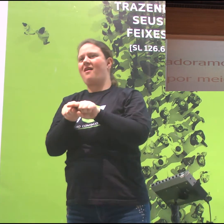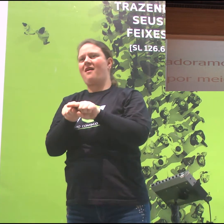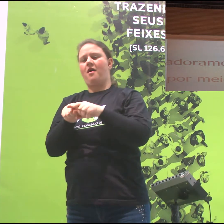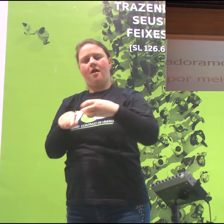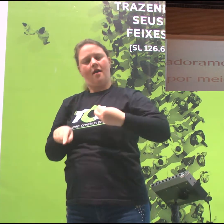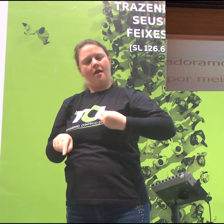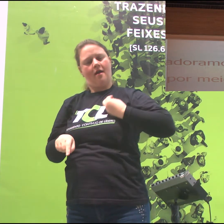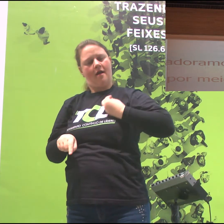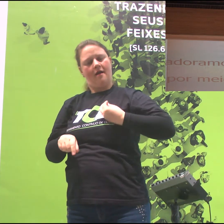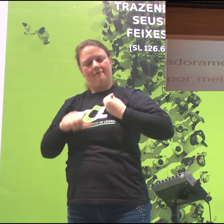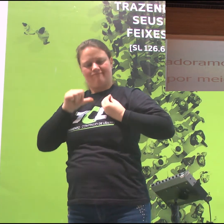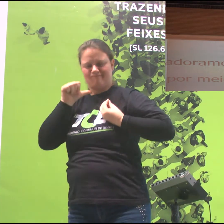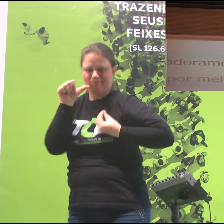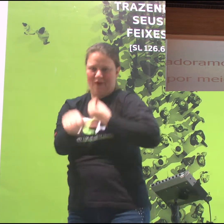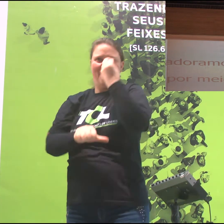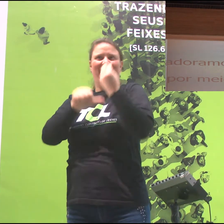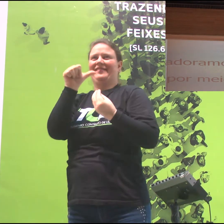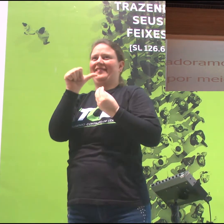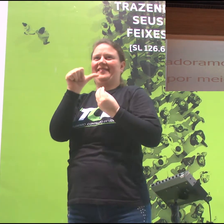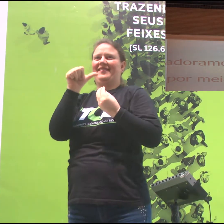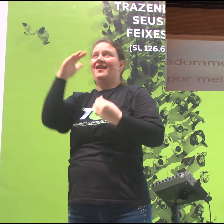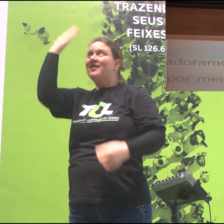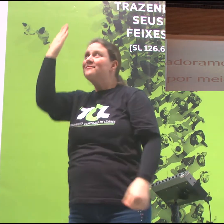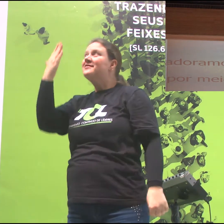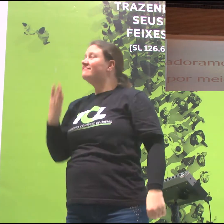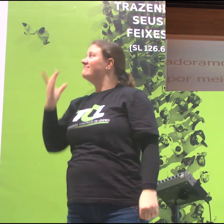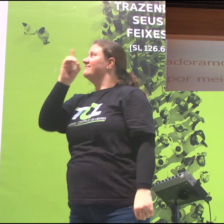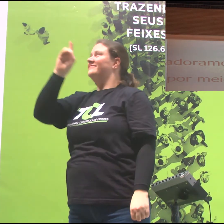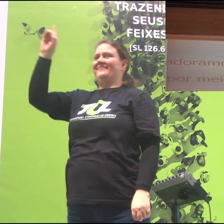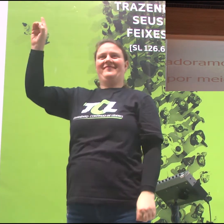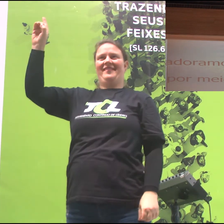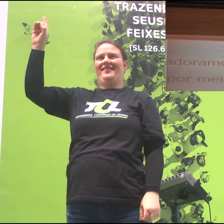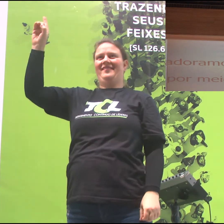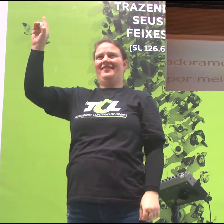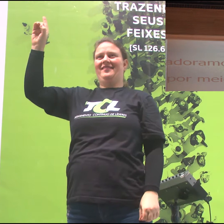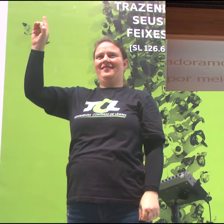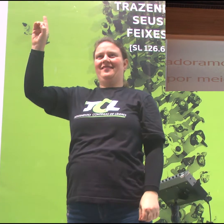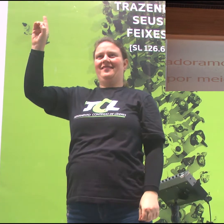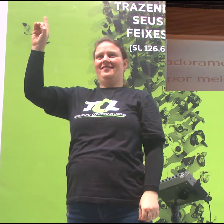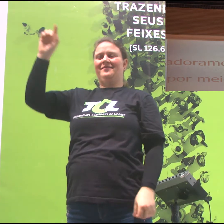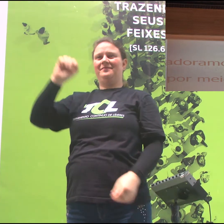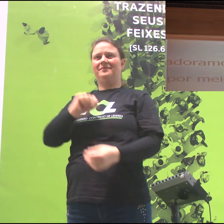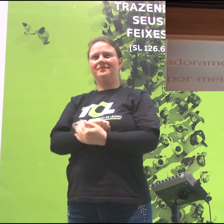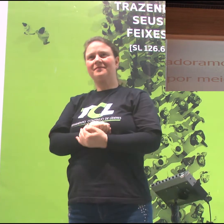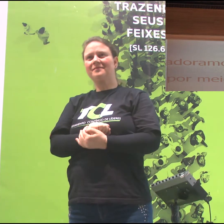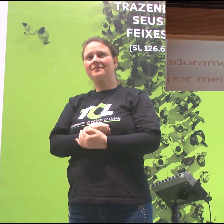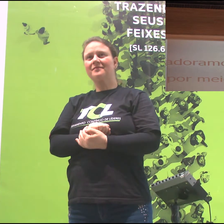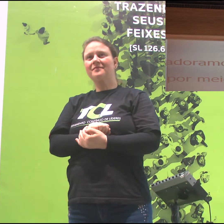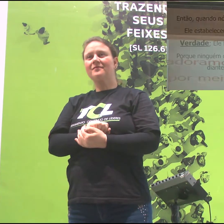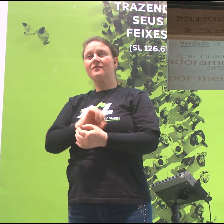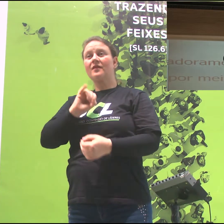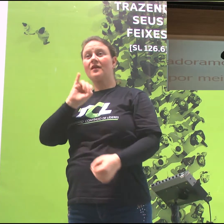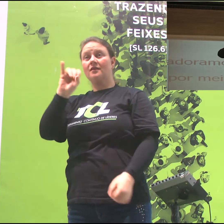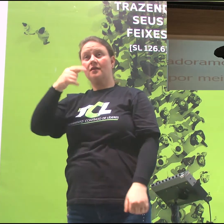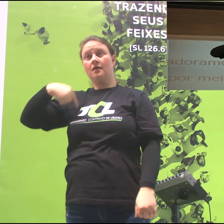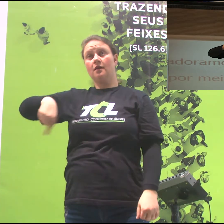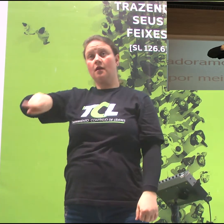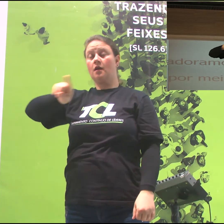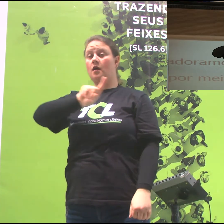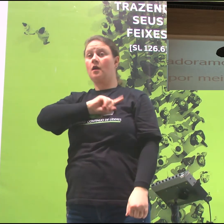consegue permanecer o mesmo diante da presença de Deus. Então, se a gente